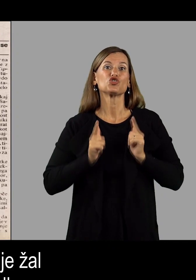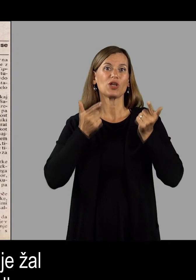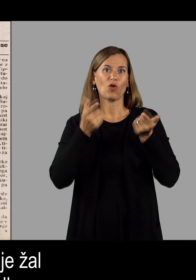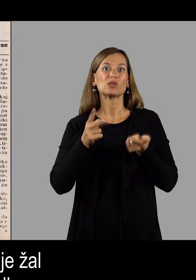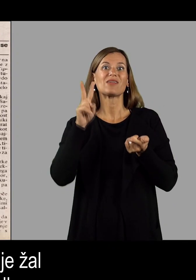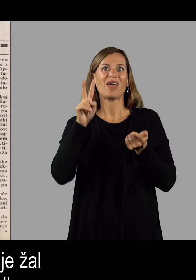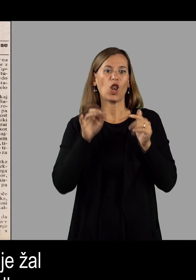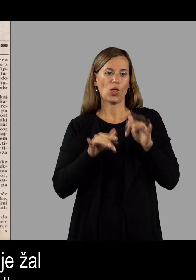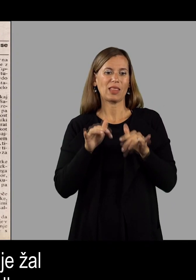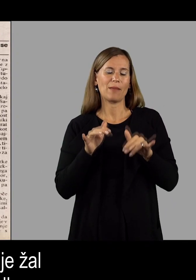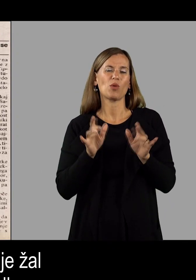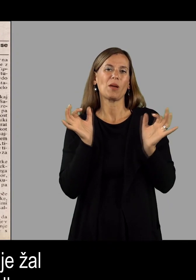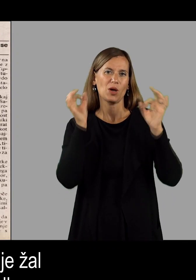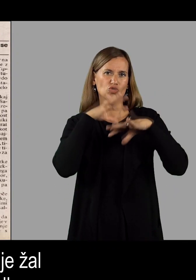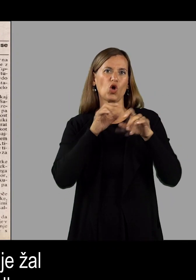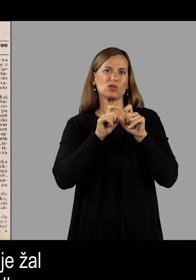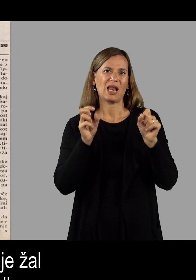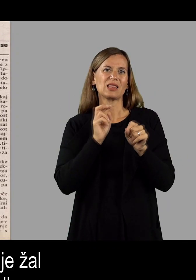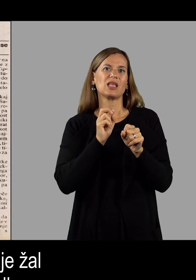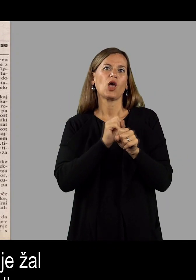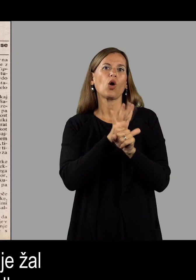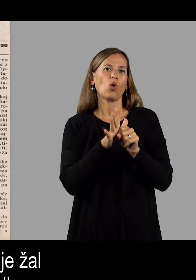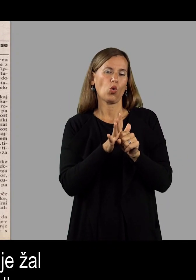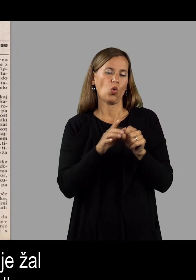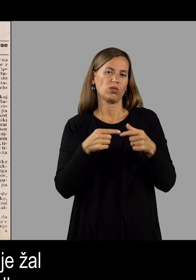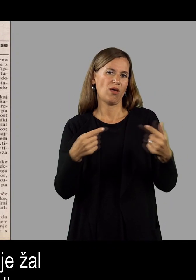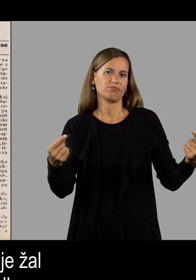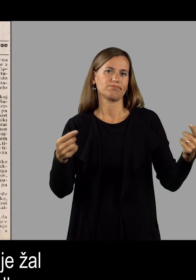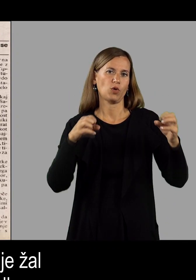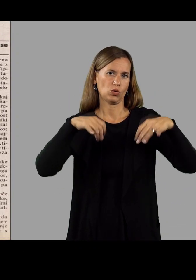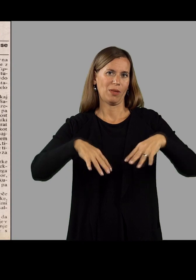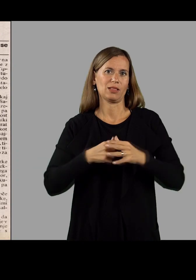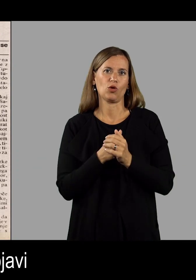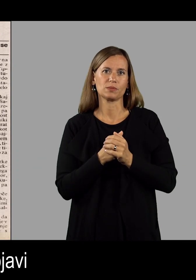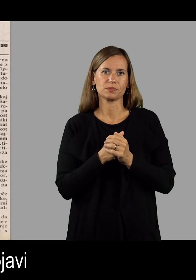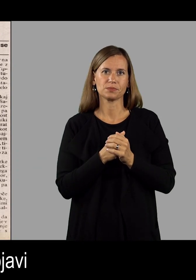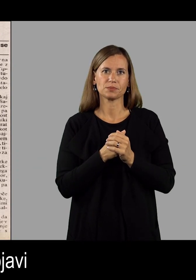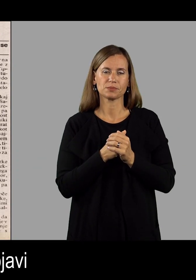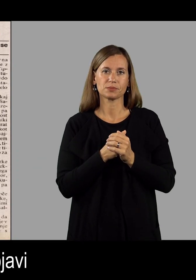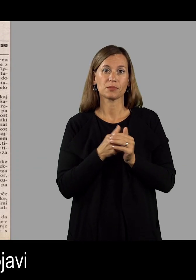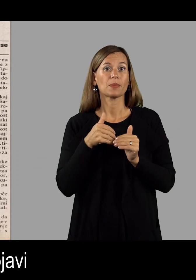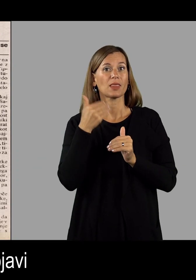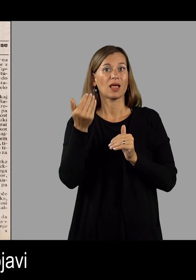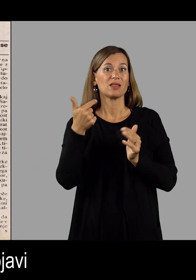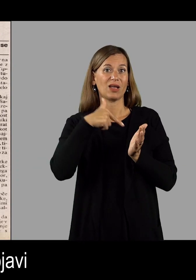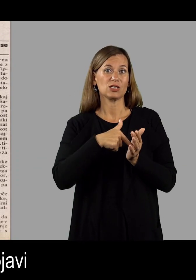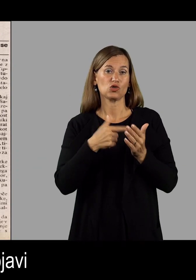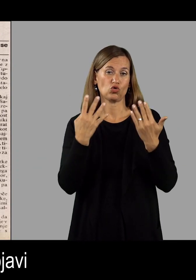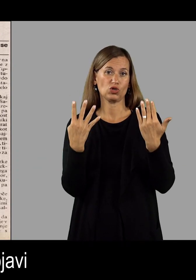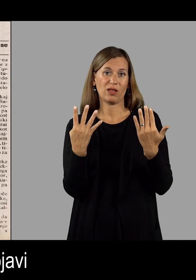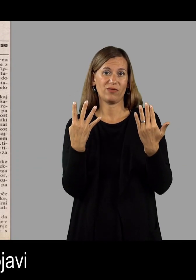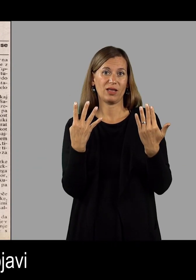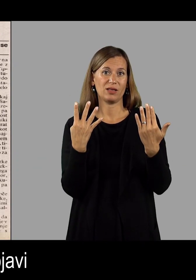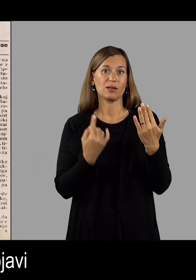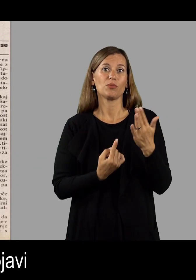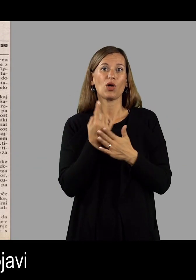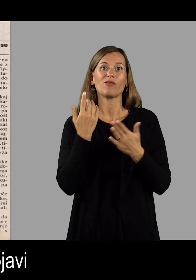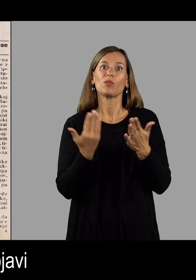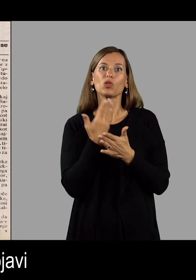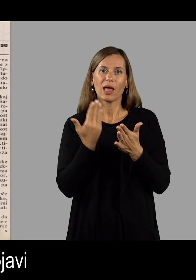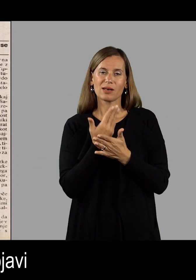uporabljajo Velotype tudi danes, recimo za kakšne večje prireditve, kot je Eurosong in ostale. Tudi letos namreč na Eurosongu